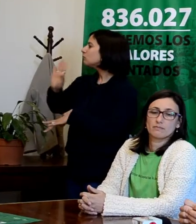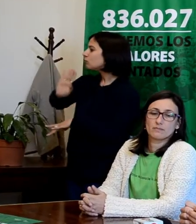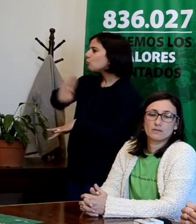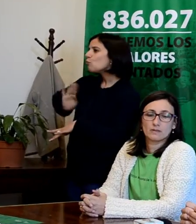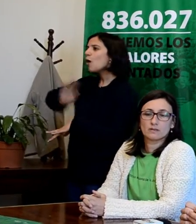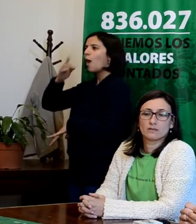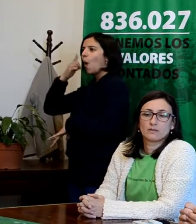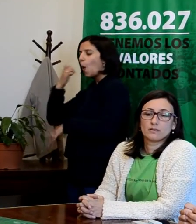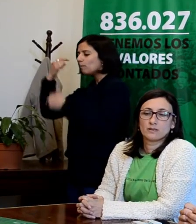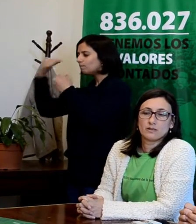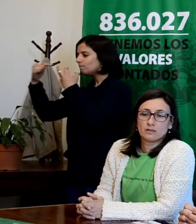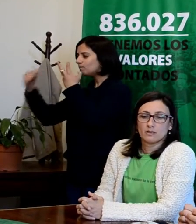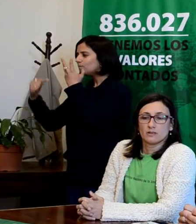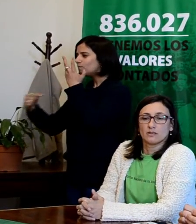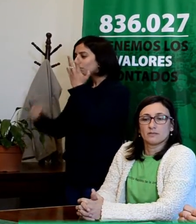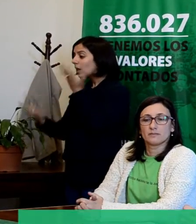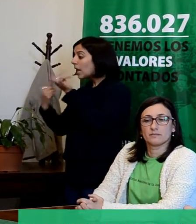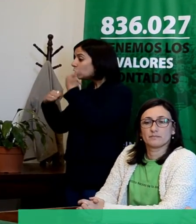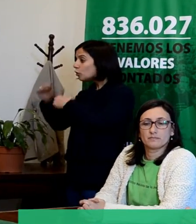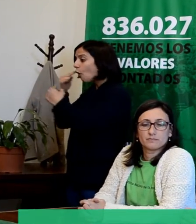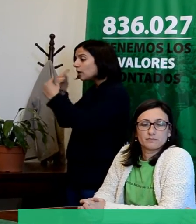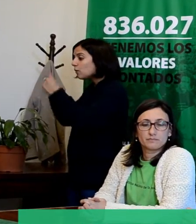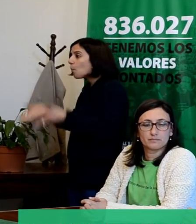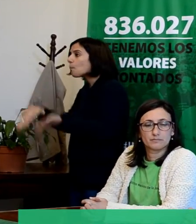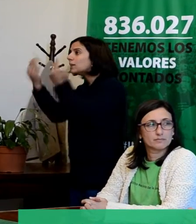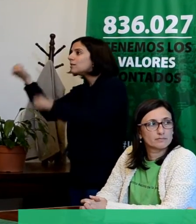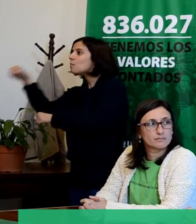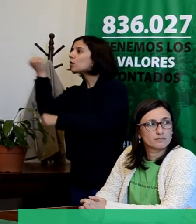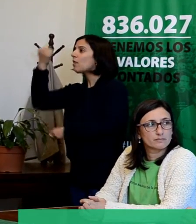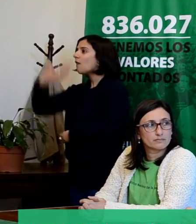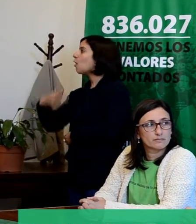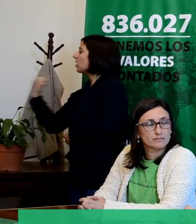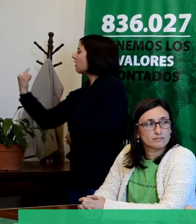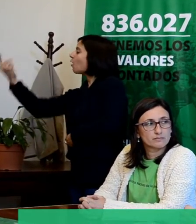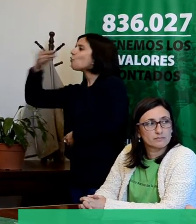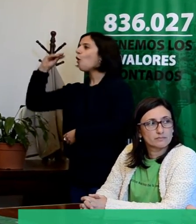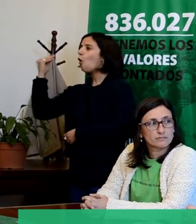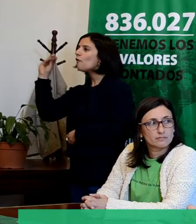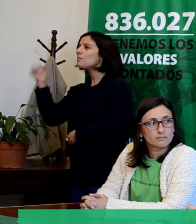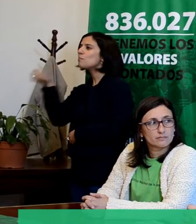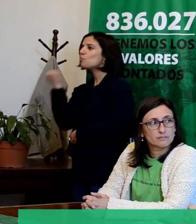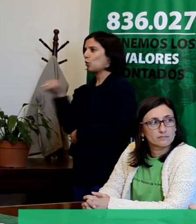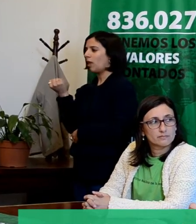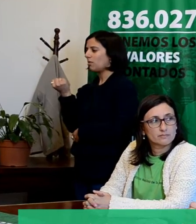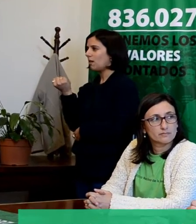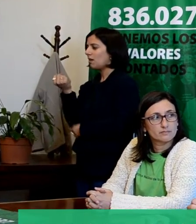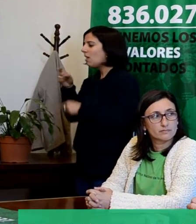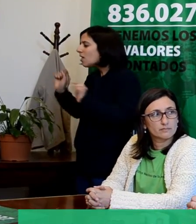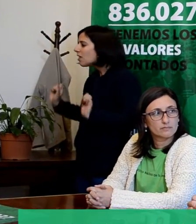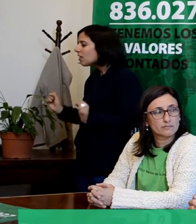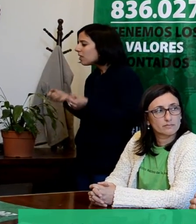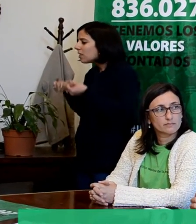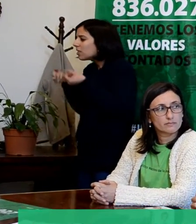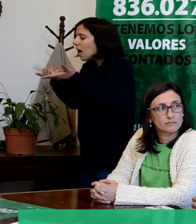en esa diversidad no queremos perder este foco de que cada uno tiene su valor, su propio valor, y apostamos